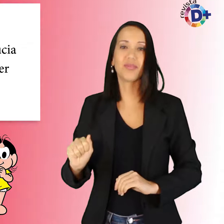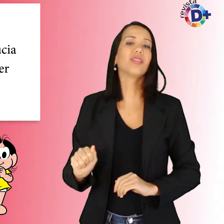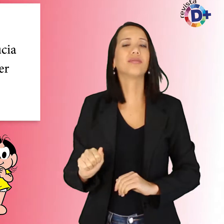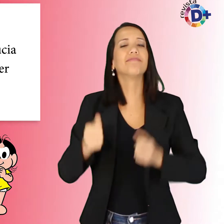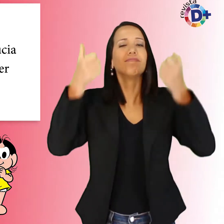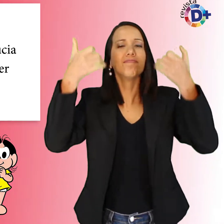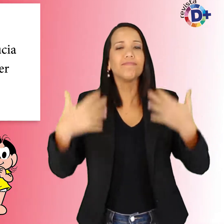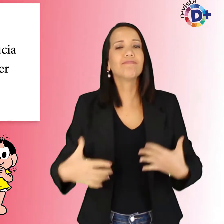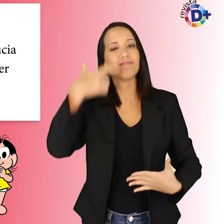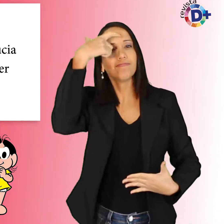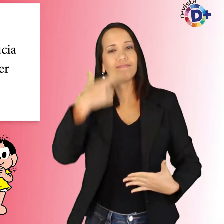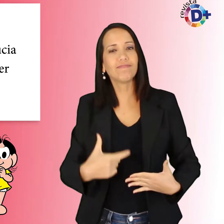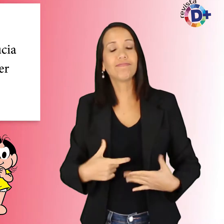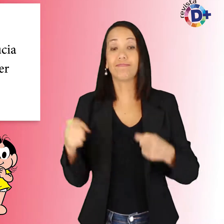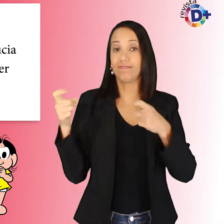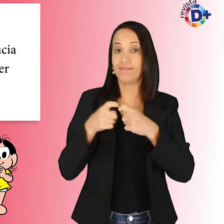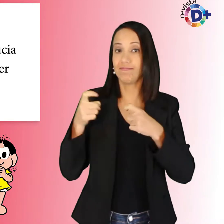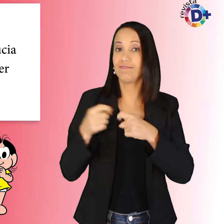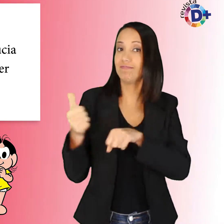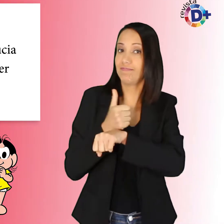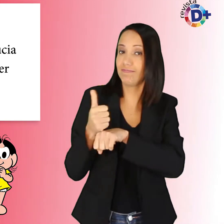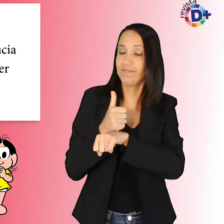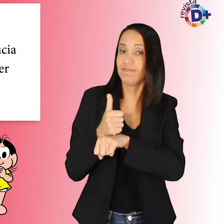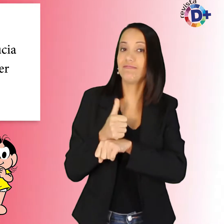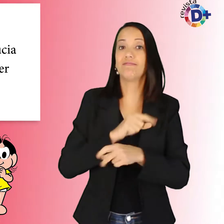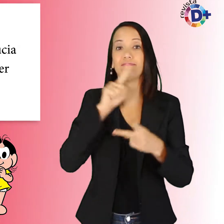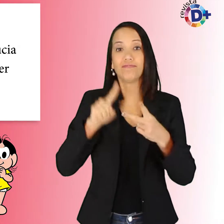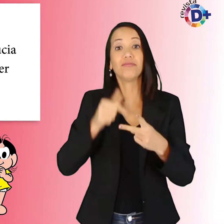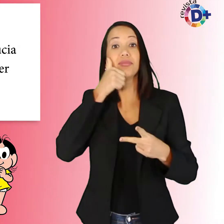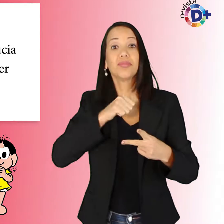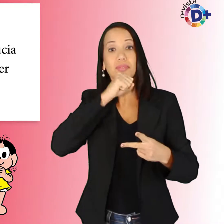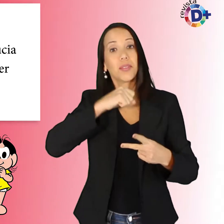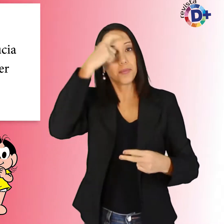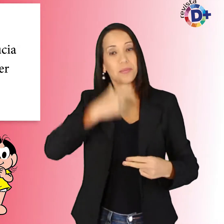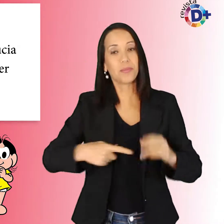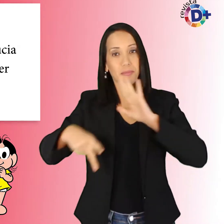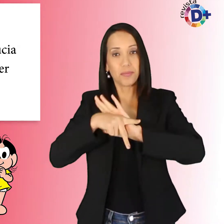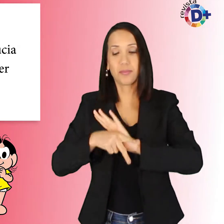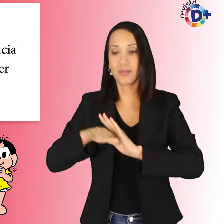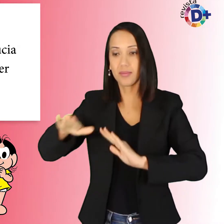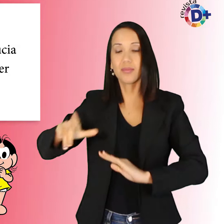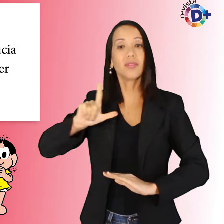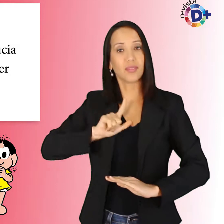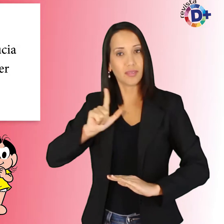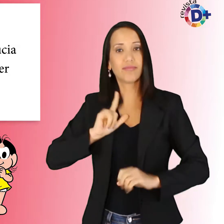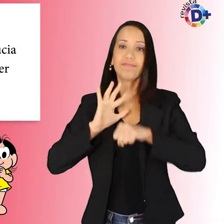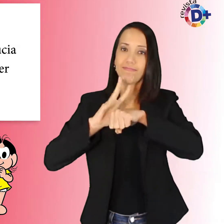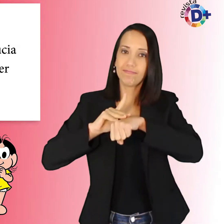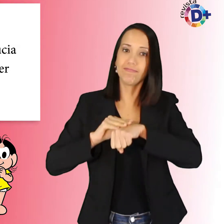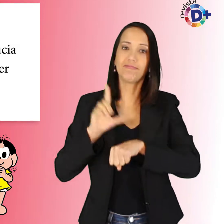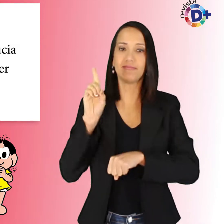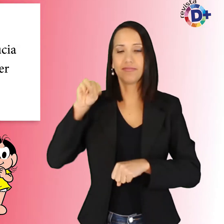do seu papel como médica e também mãe de um paciente com distrofia muscular de duchenne